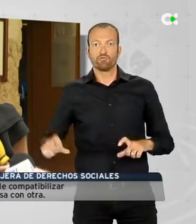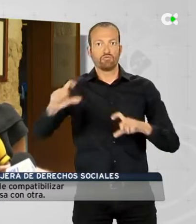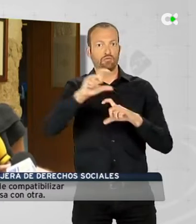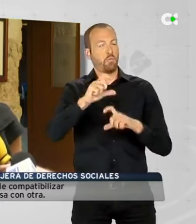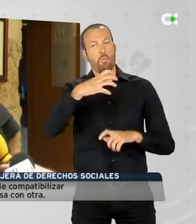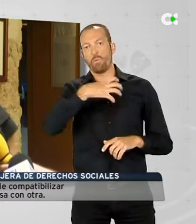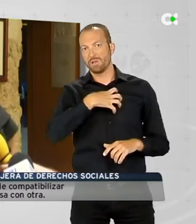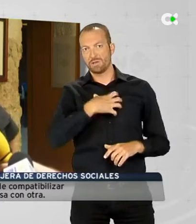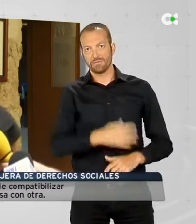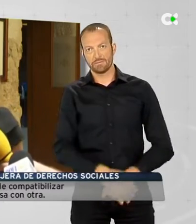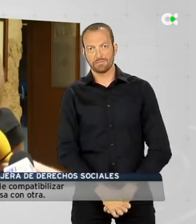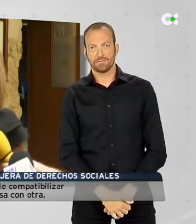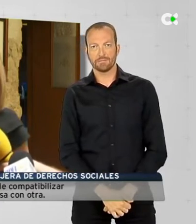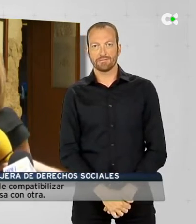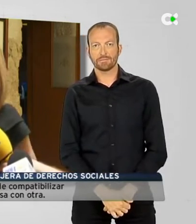compatibilizar una cosa con otra.